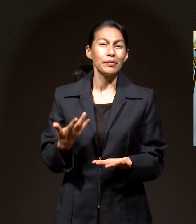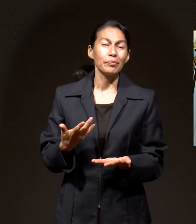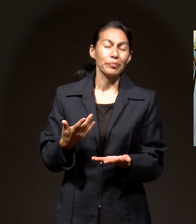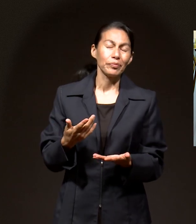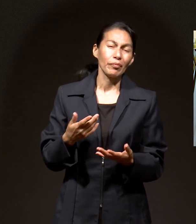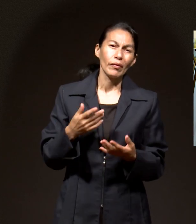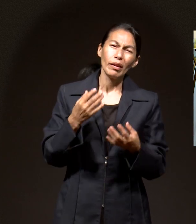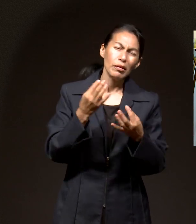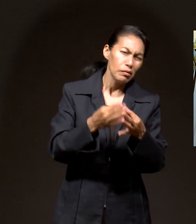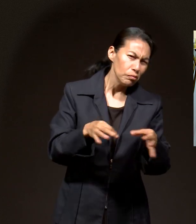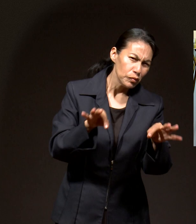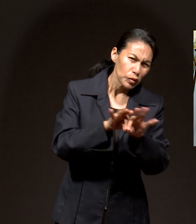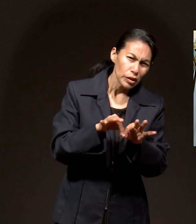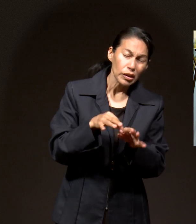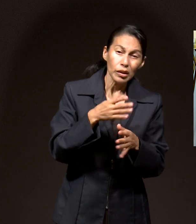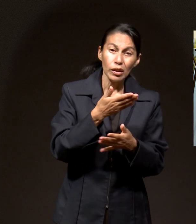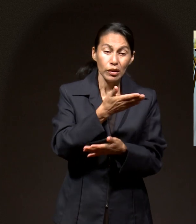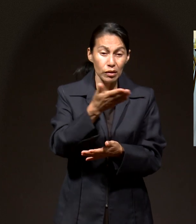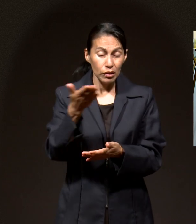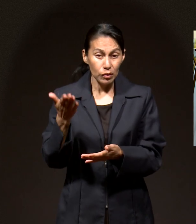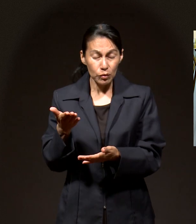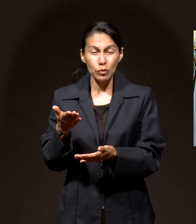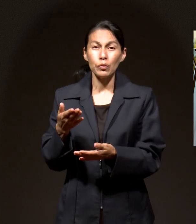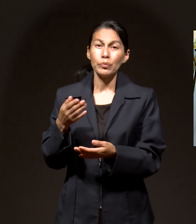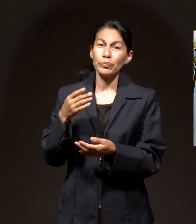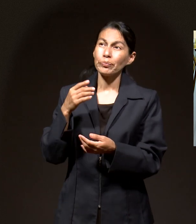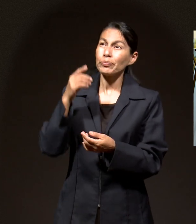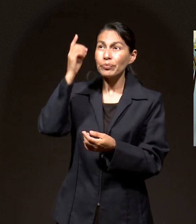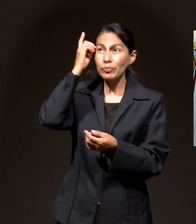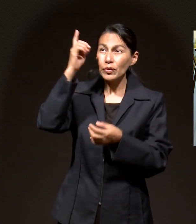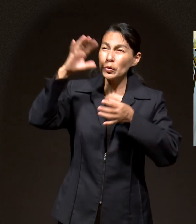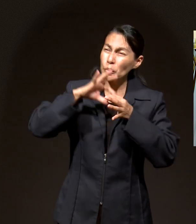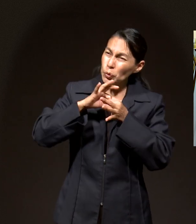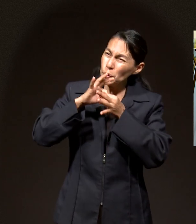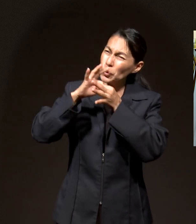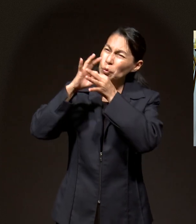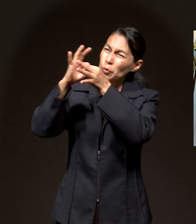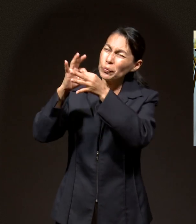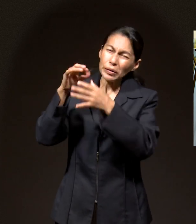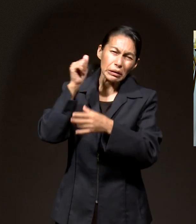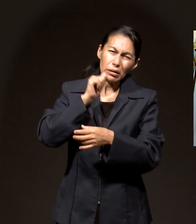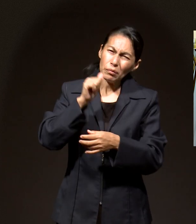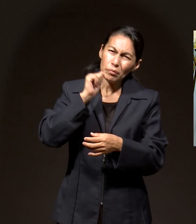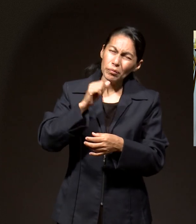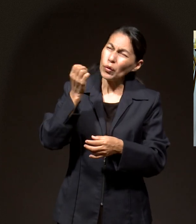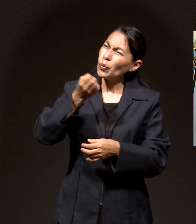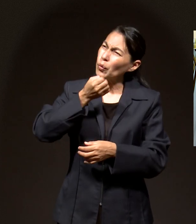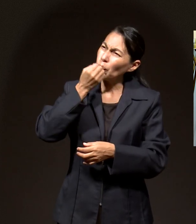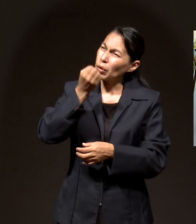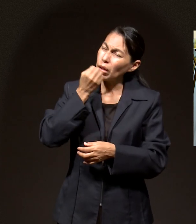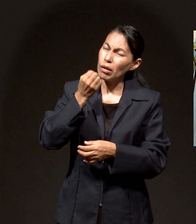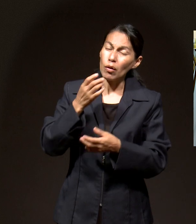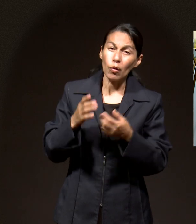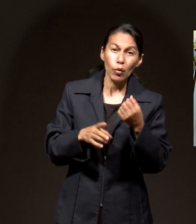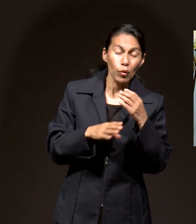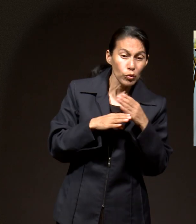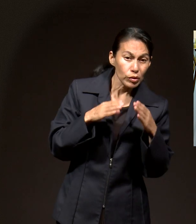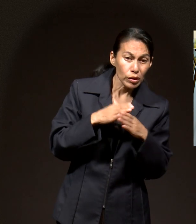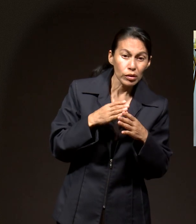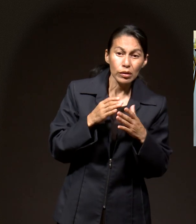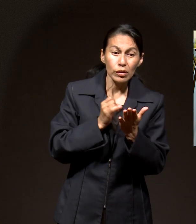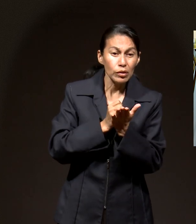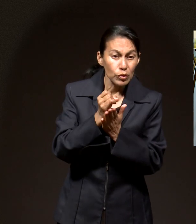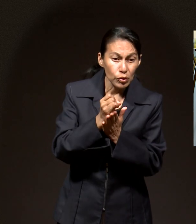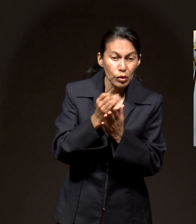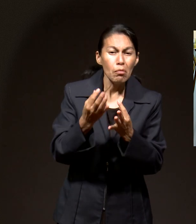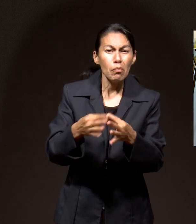importantísimo, tanto en los pequeños detalles de la vida como en los más importantes. Esta noche vamos